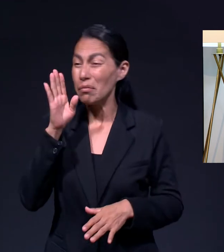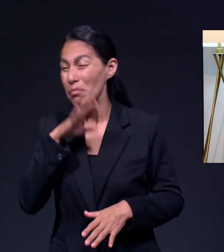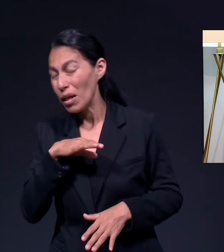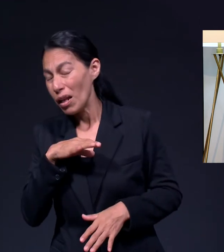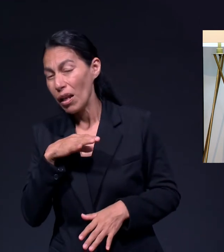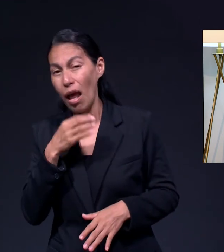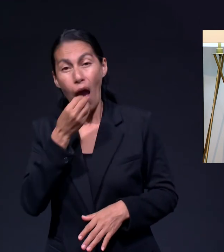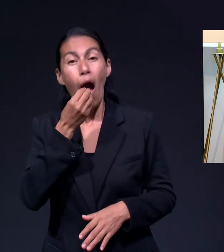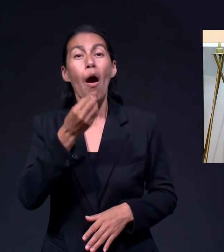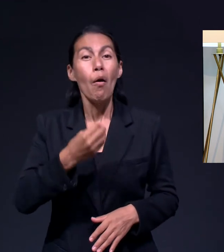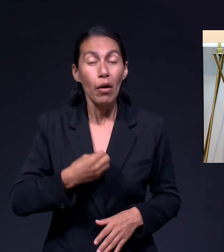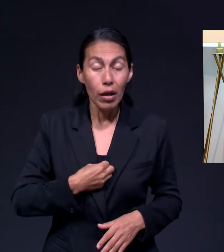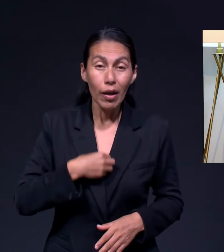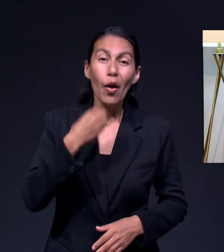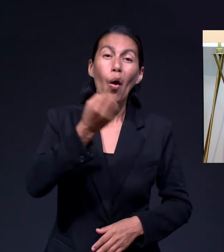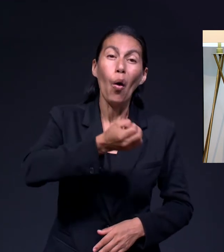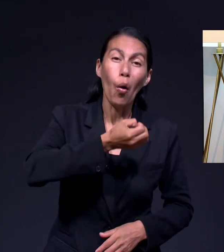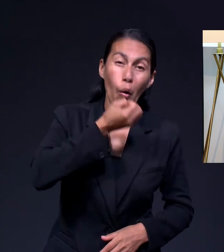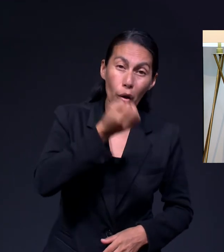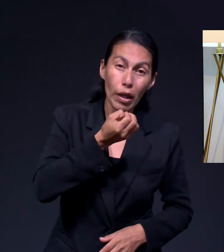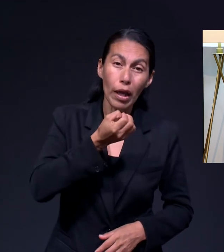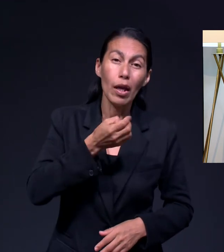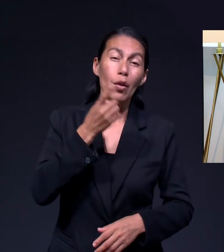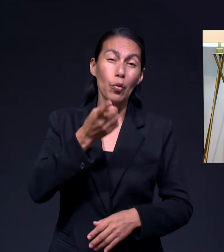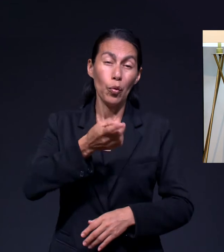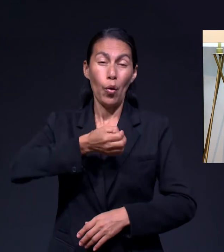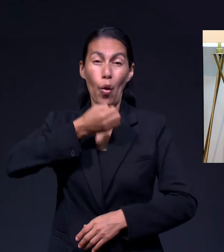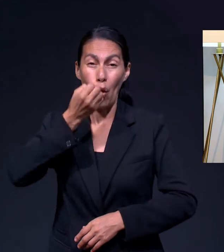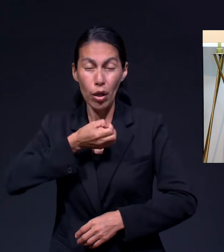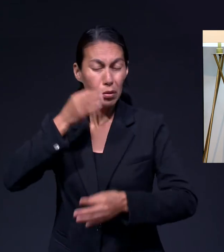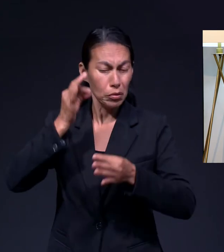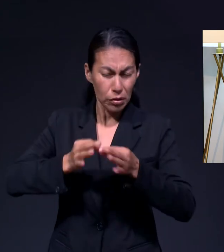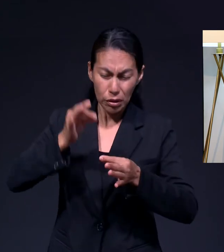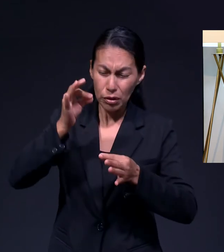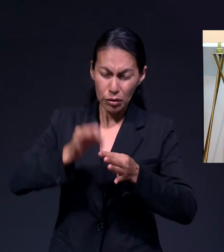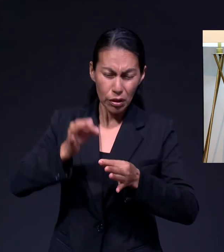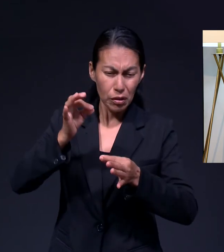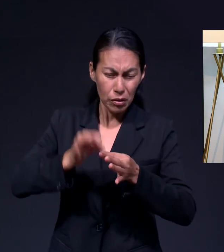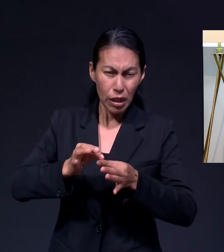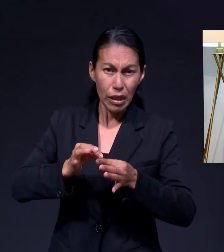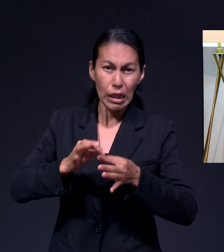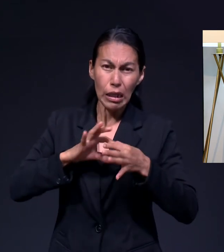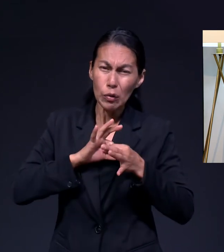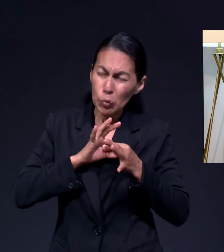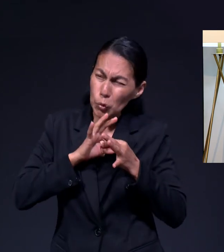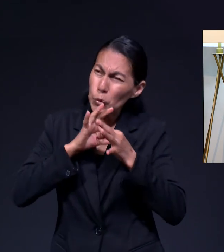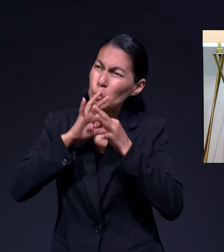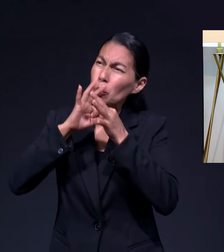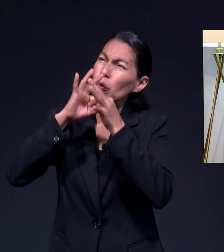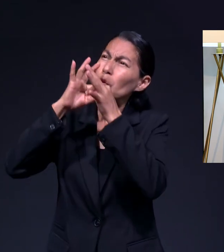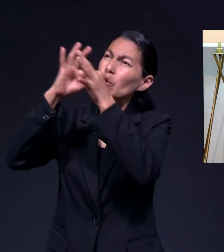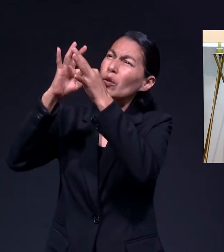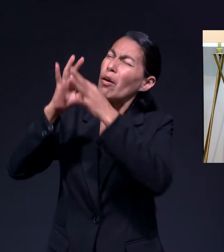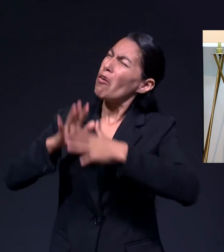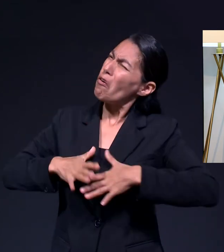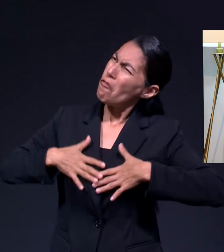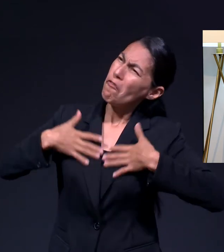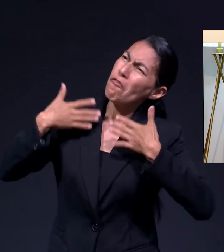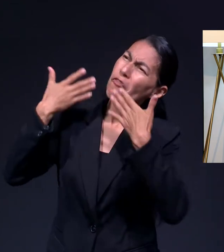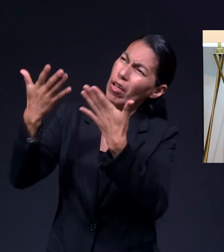todo momento hay que orar y se desarrolla esa fe esa confianza en dios